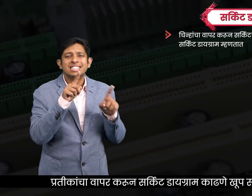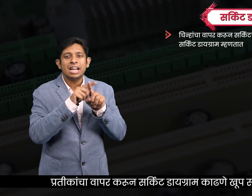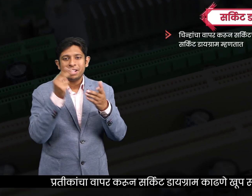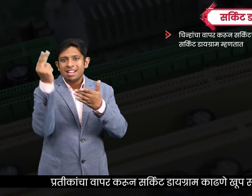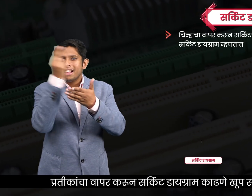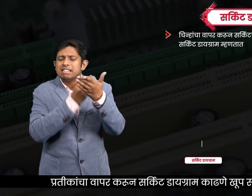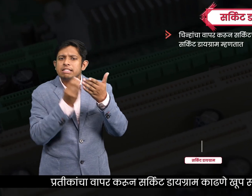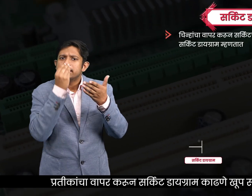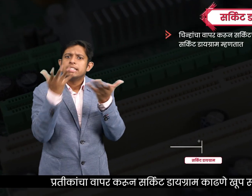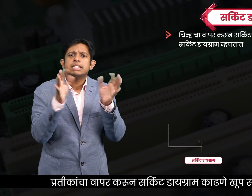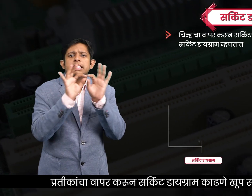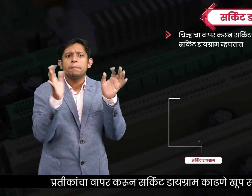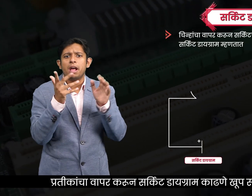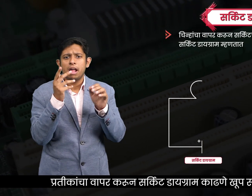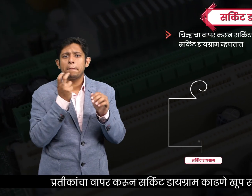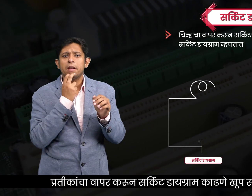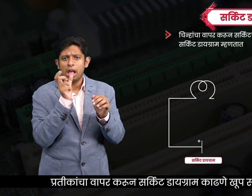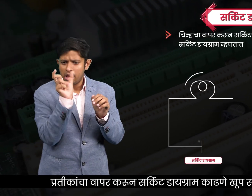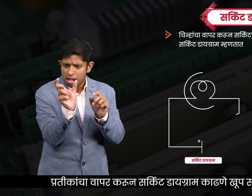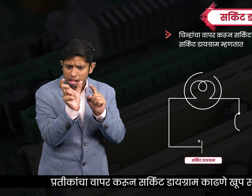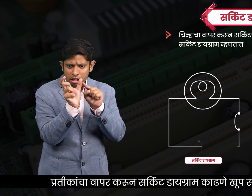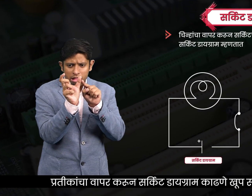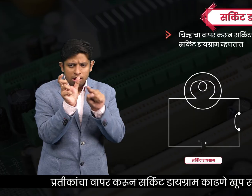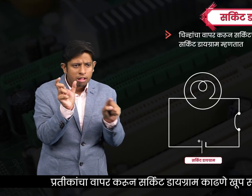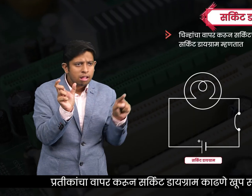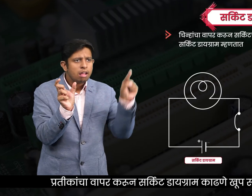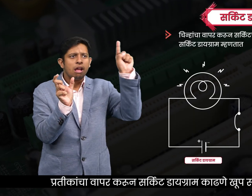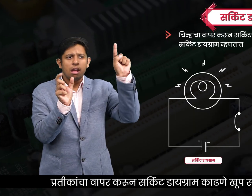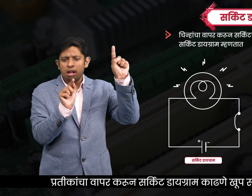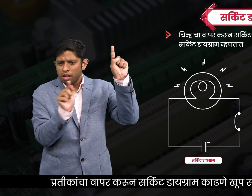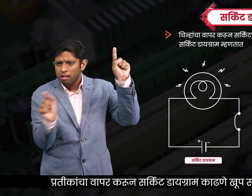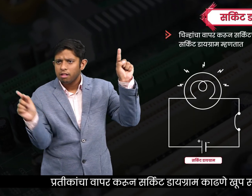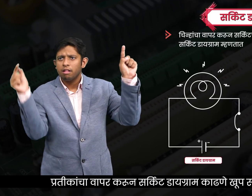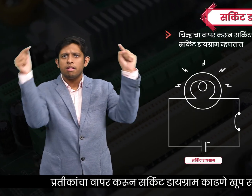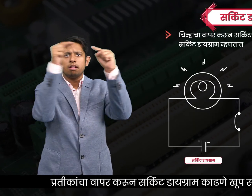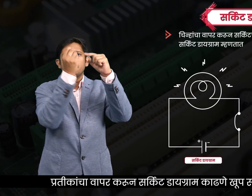प्रत्येकांचा वापर करून सर्किट डायग्राम काढणे खूप सोपे असते बरं का.